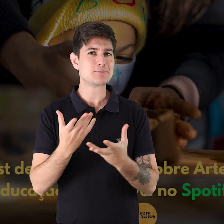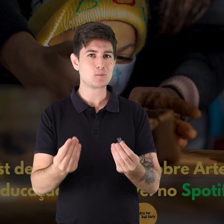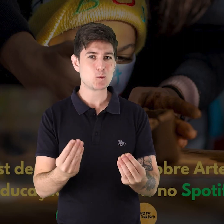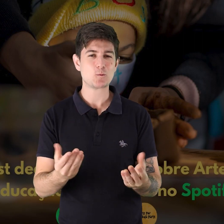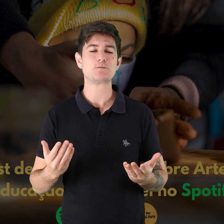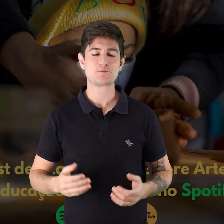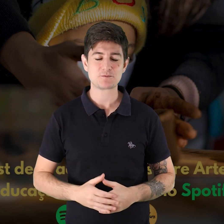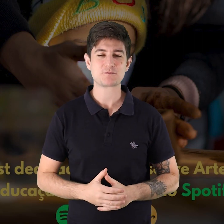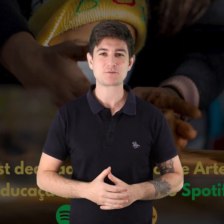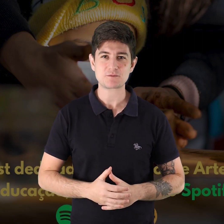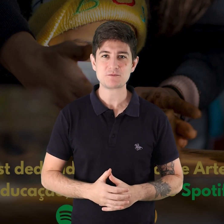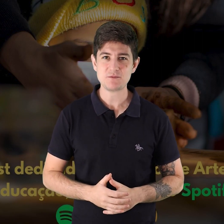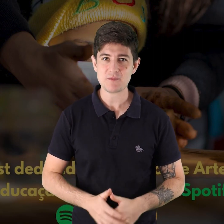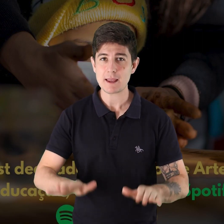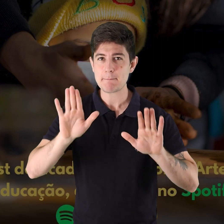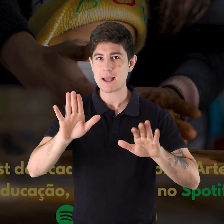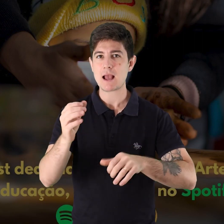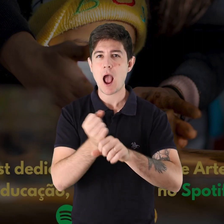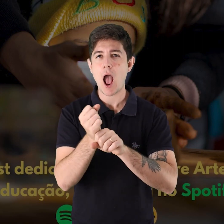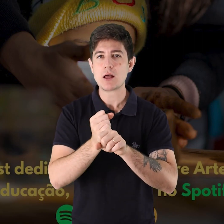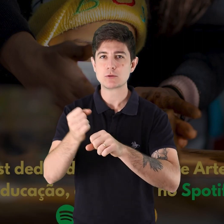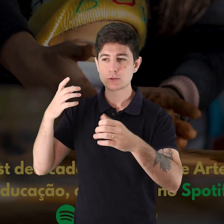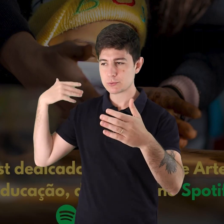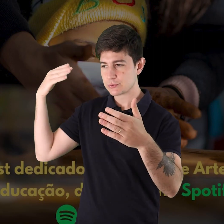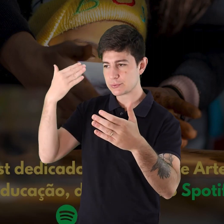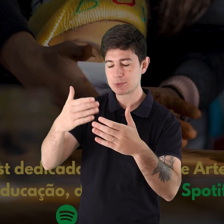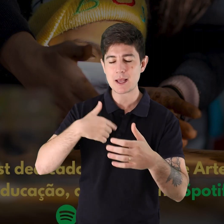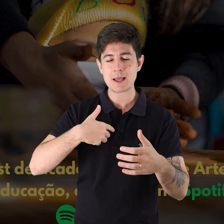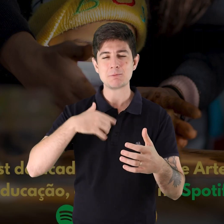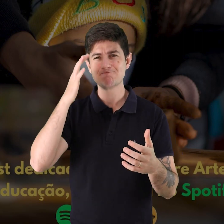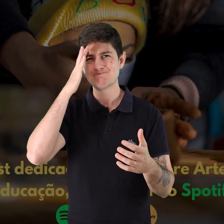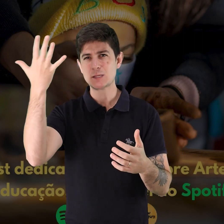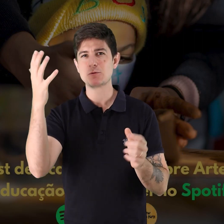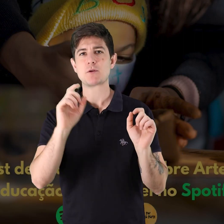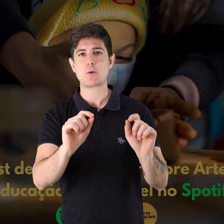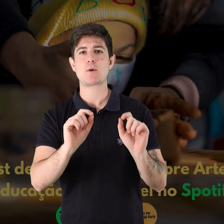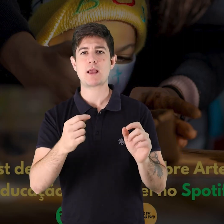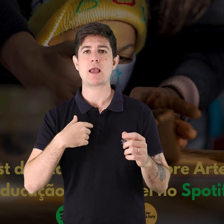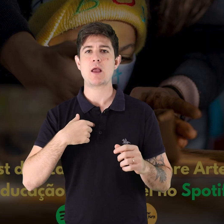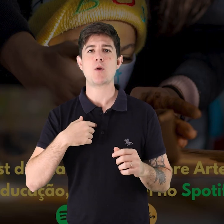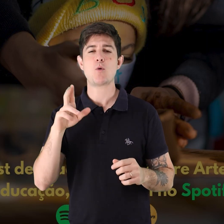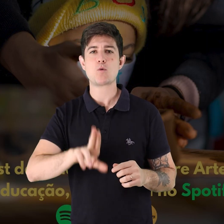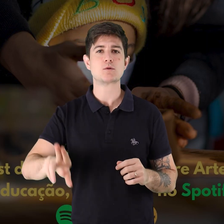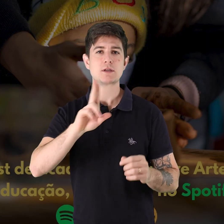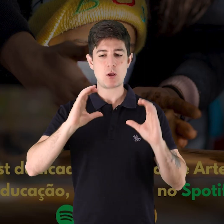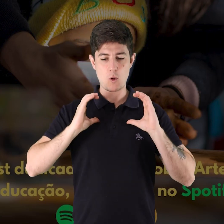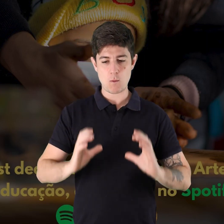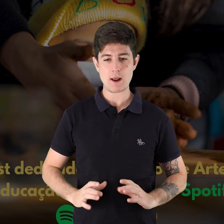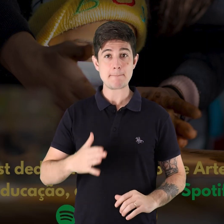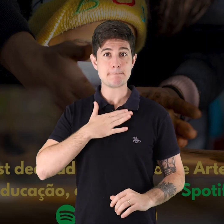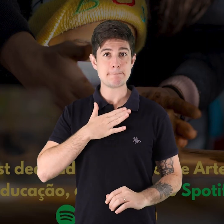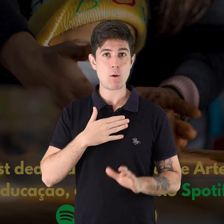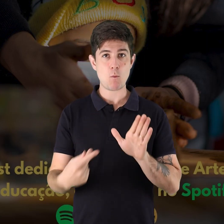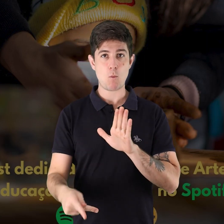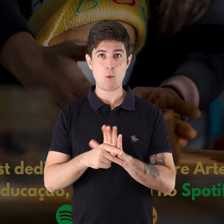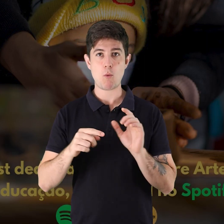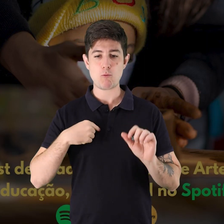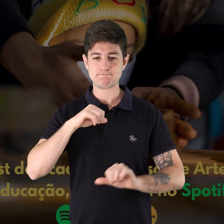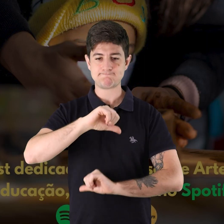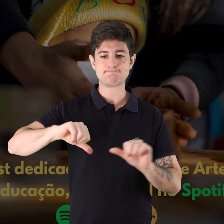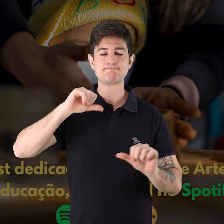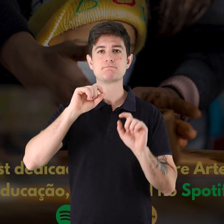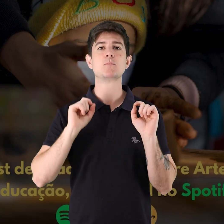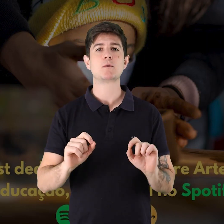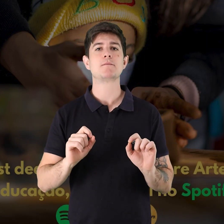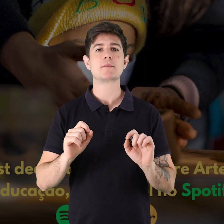do local de trabalho. Mas eu, assim, nos últimos anos eu posso dizer para vocês assim, que eu adotei uma conduta que faz com